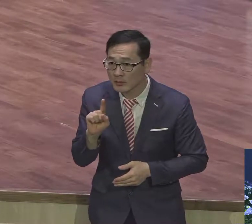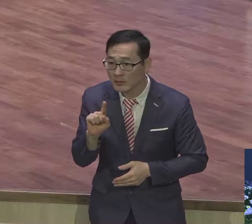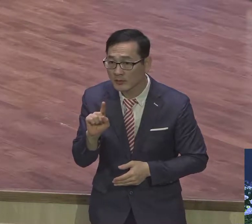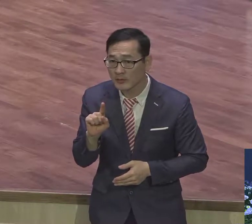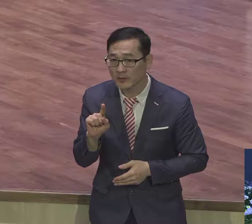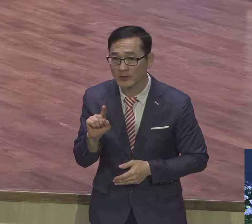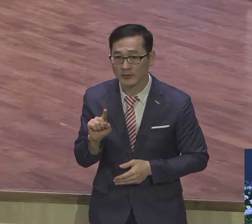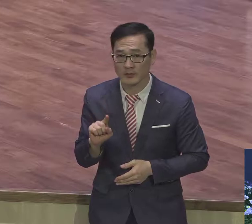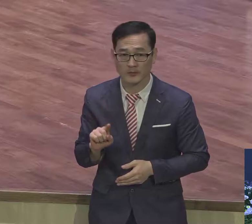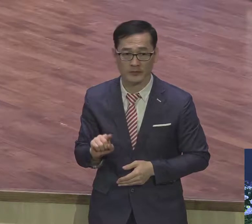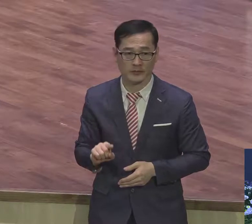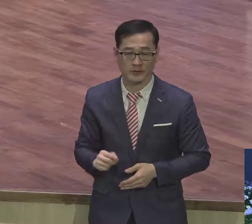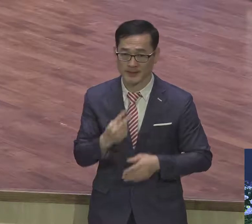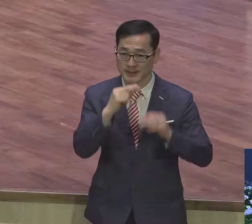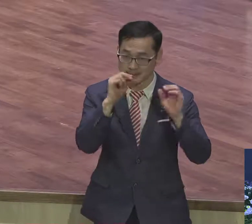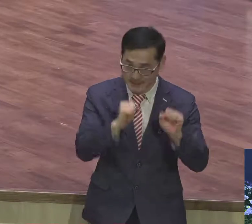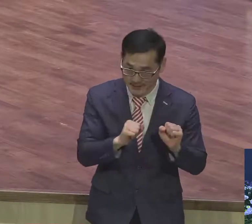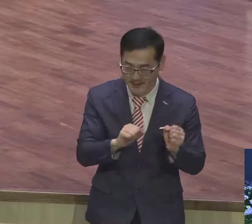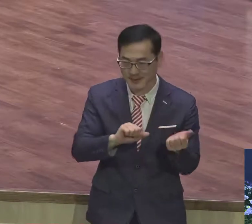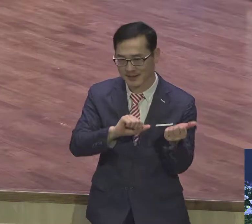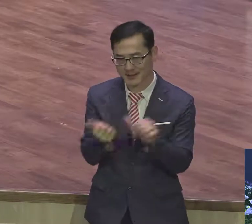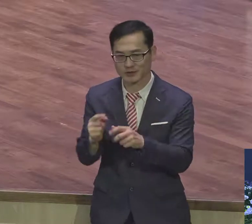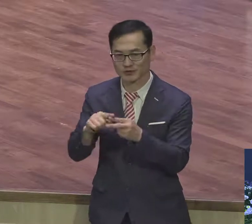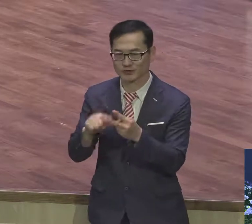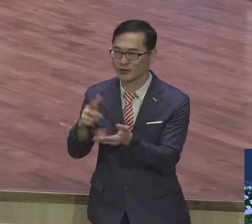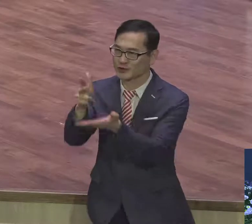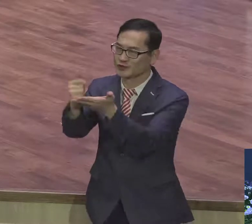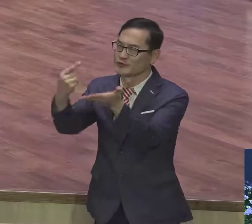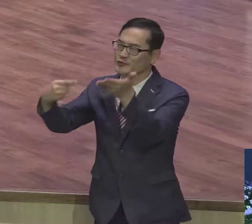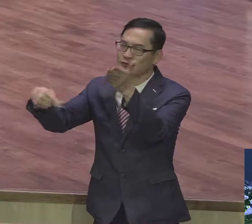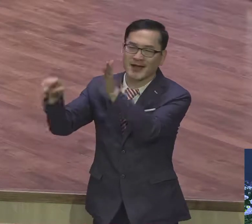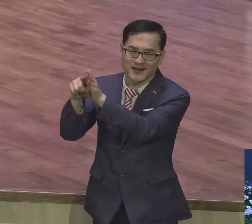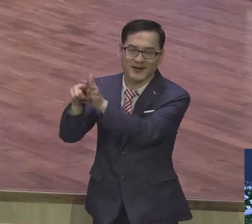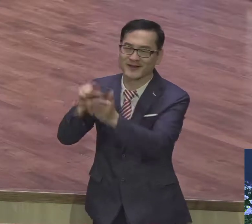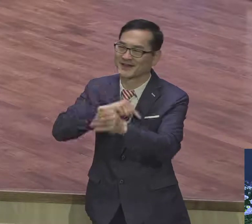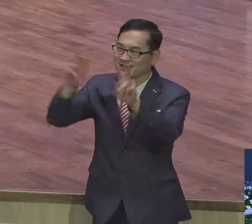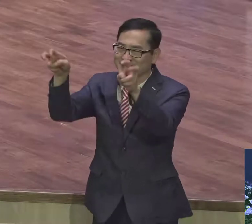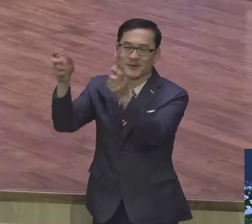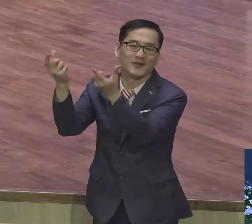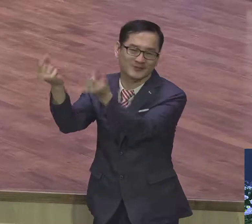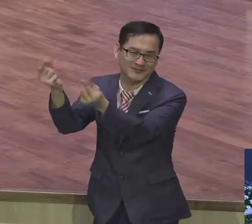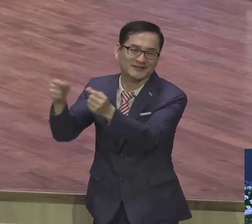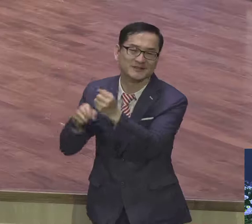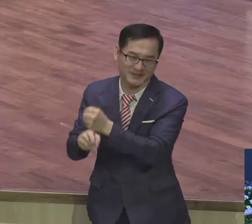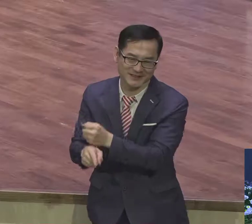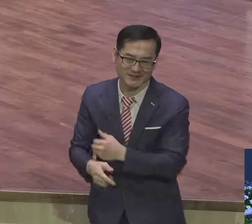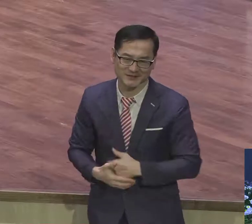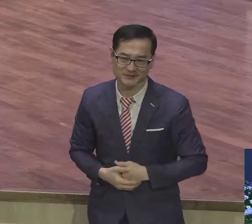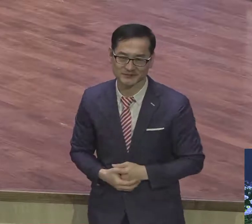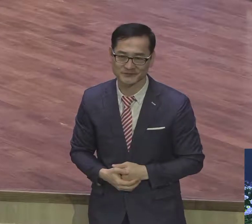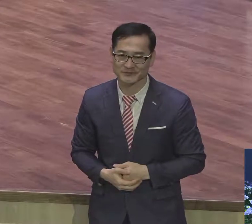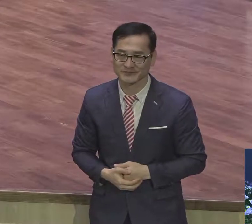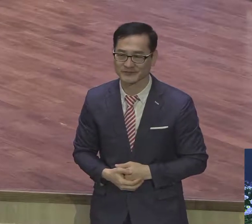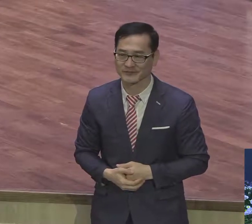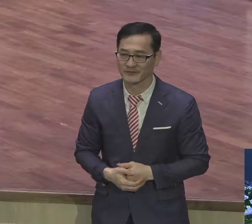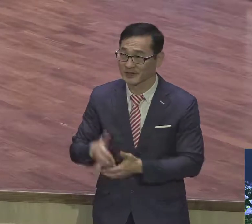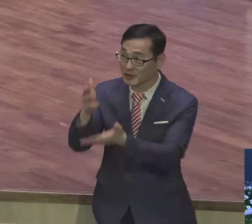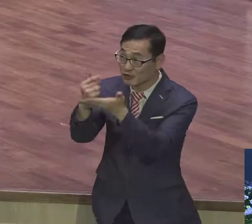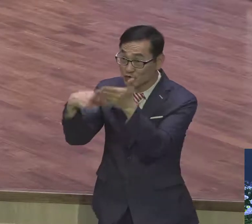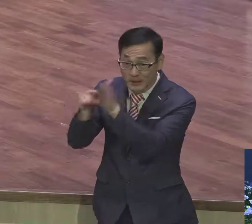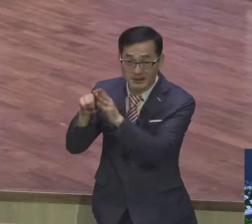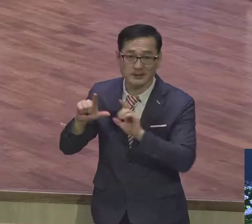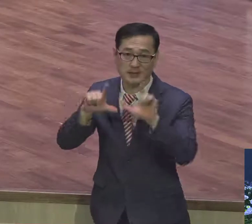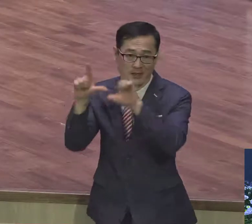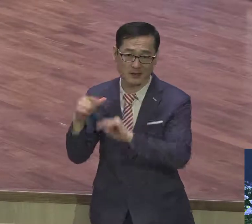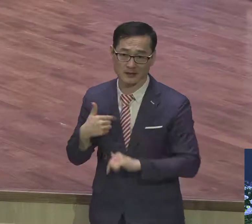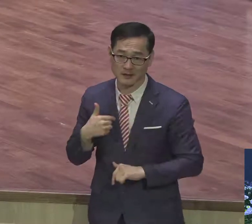제목입니다. 사나 죽으나 주를 위하여. 우리는 주를 위해 사는 인생이에요. 그런